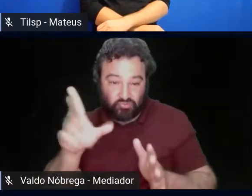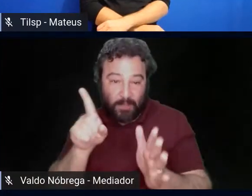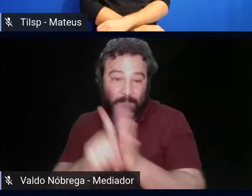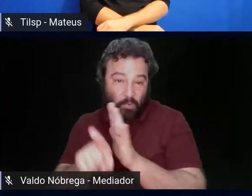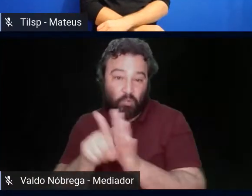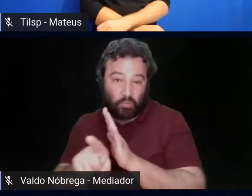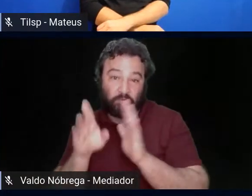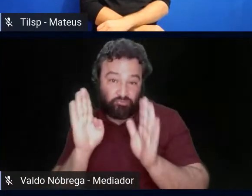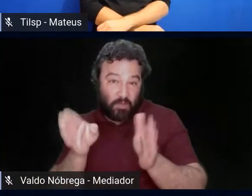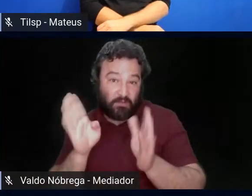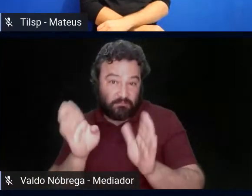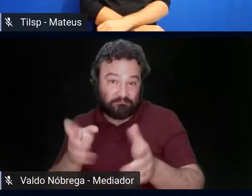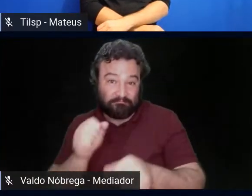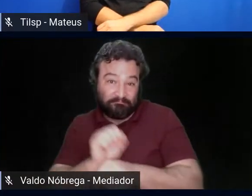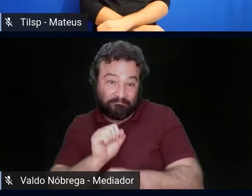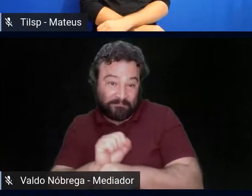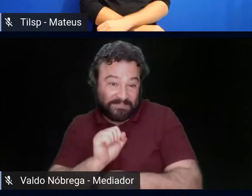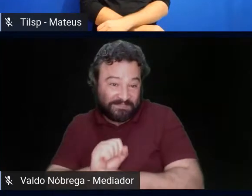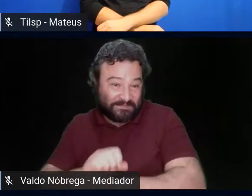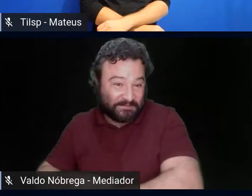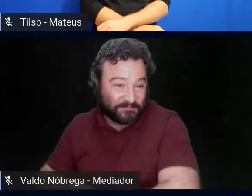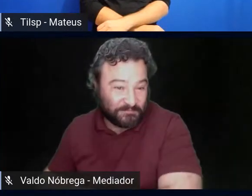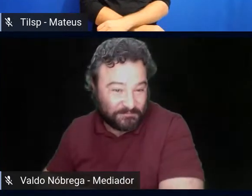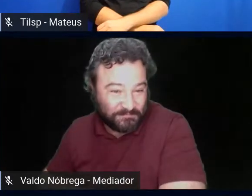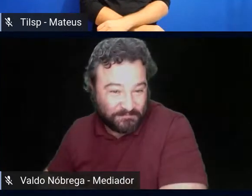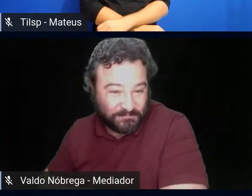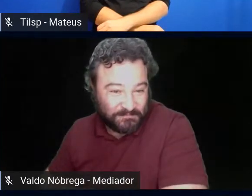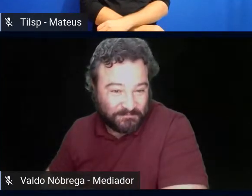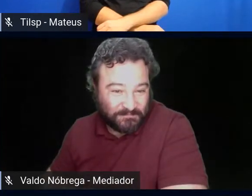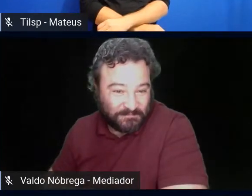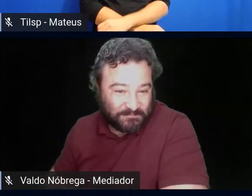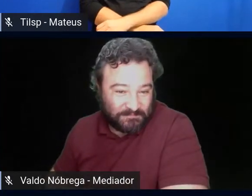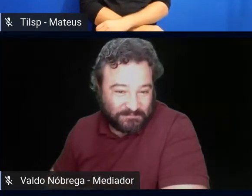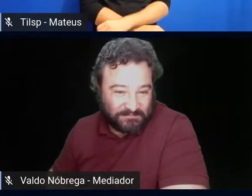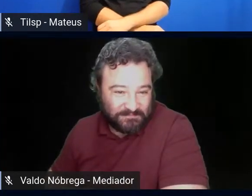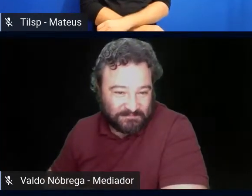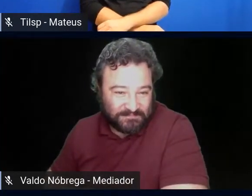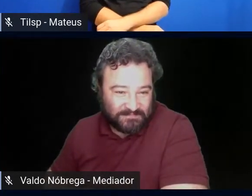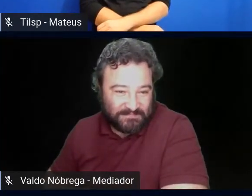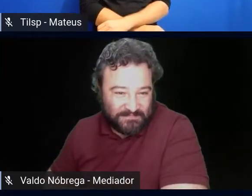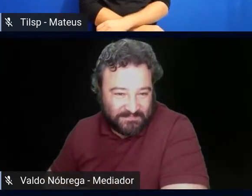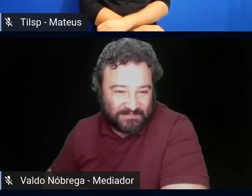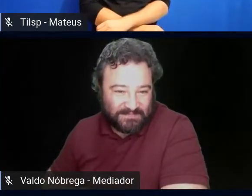Só aguardando. A pergunta já foi selecionada. Estou aguardando